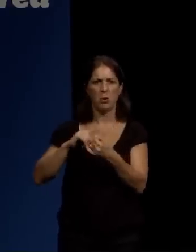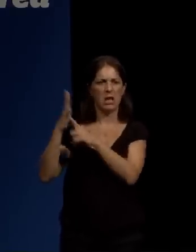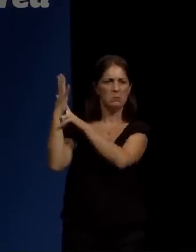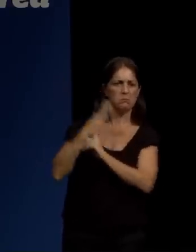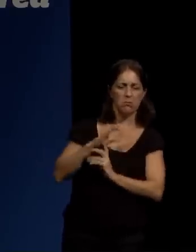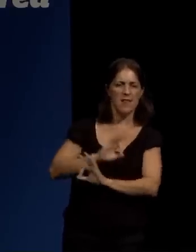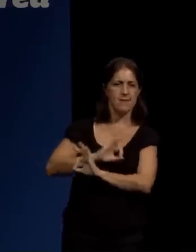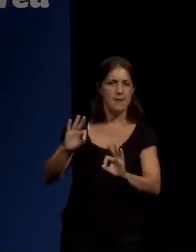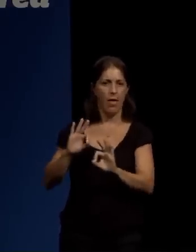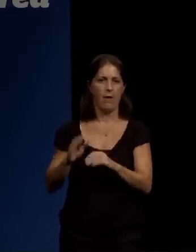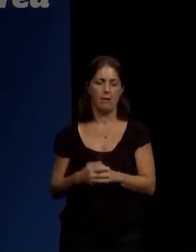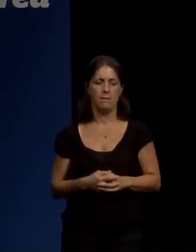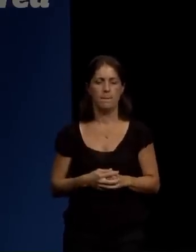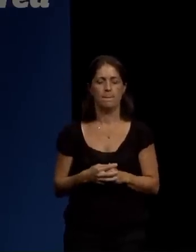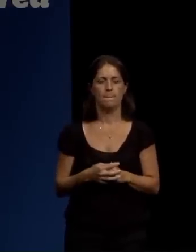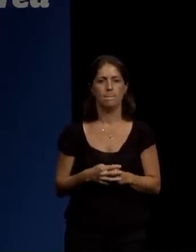por nada.